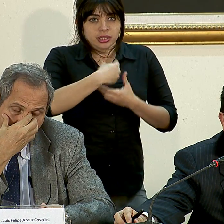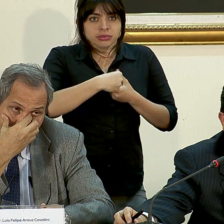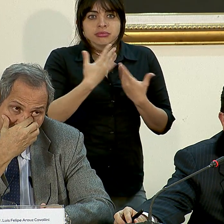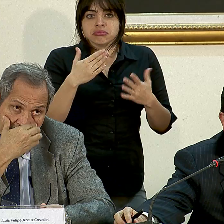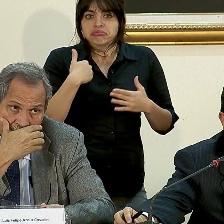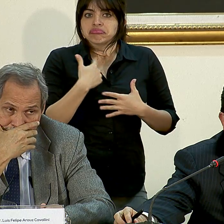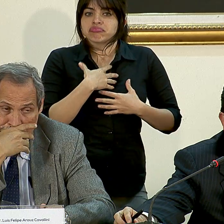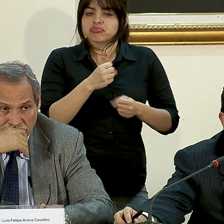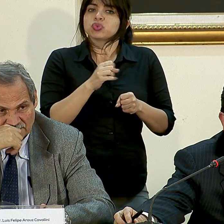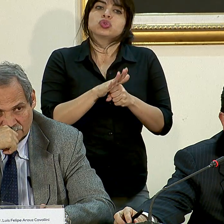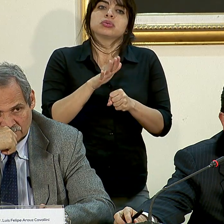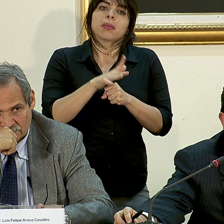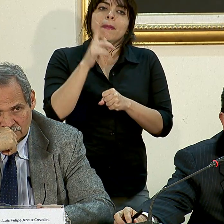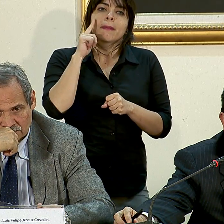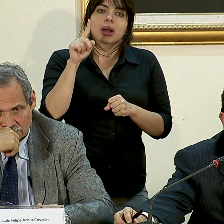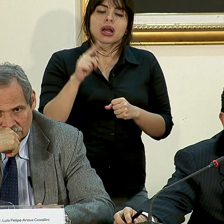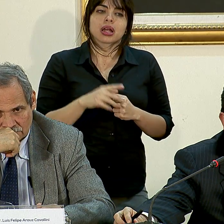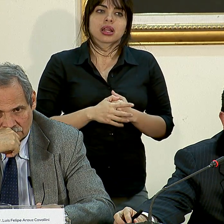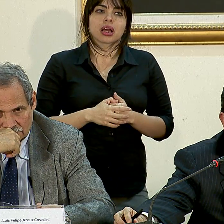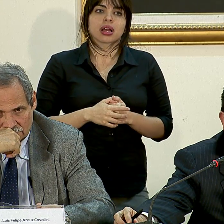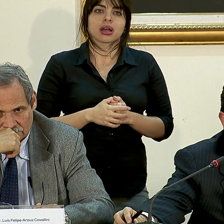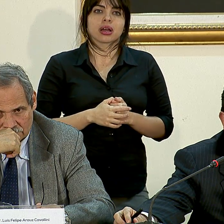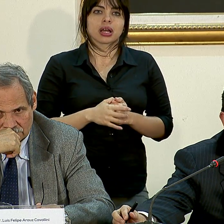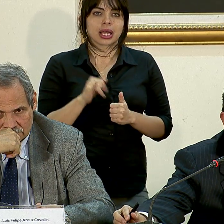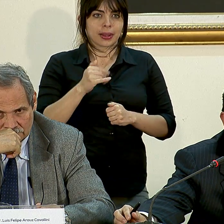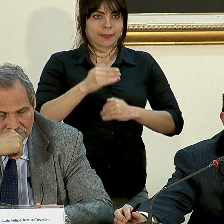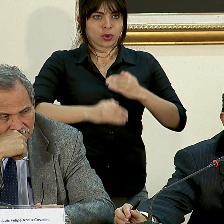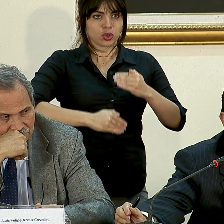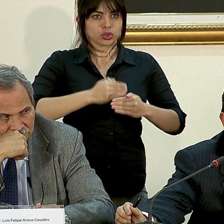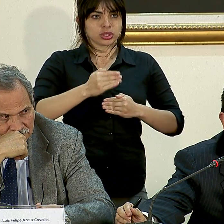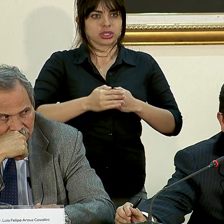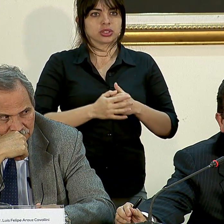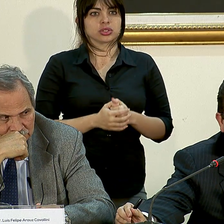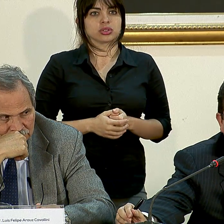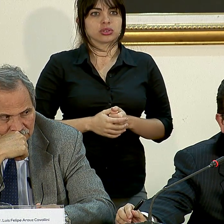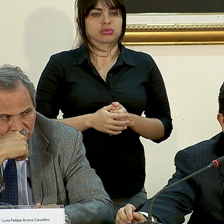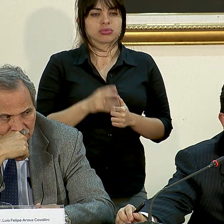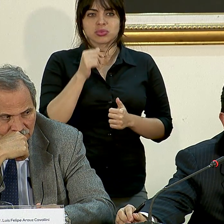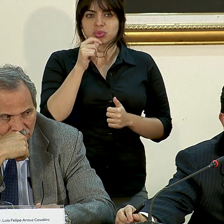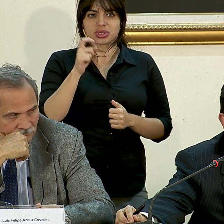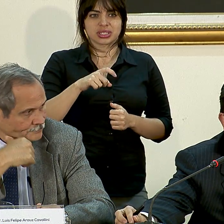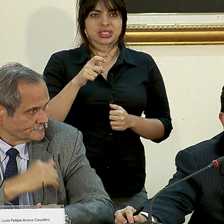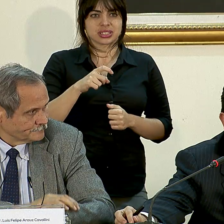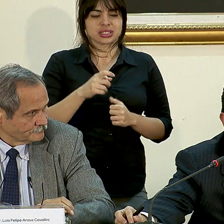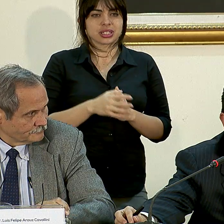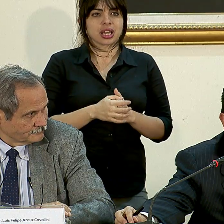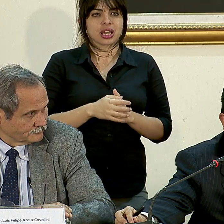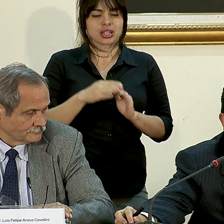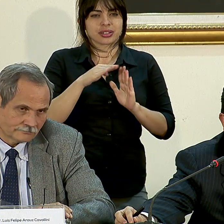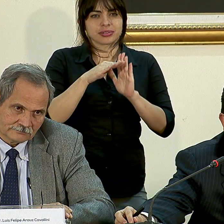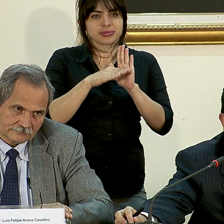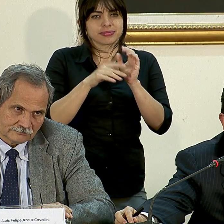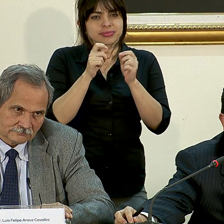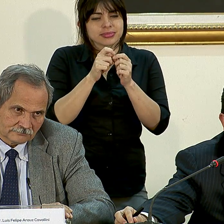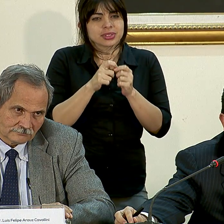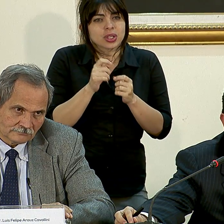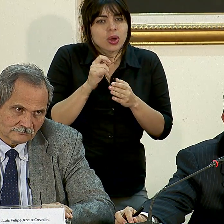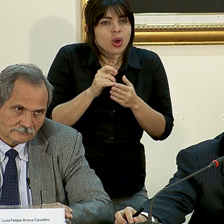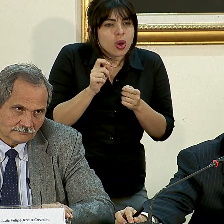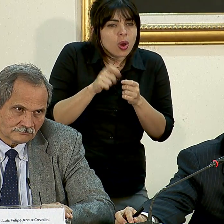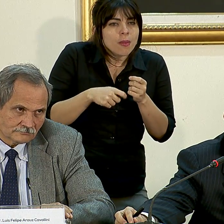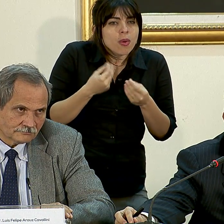la confianza suficiente para que este proceso no sea necesario arreglar hasta la última coma de cómo se